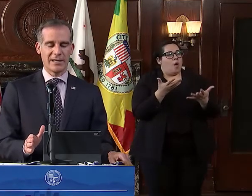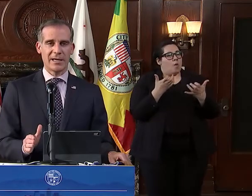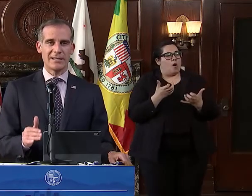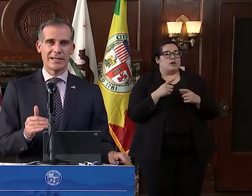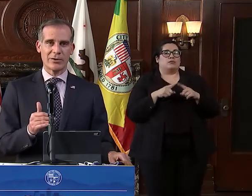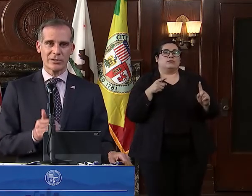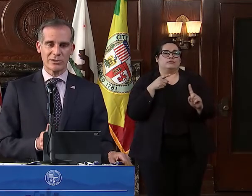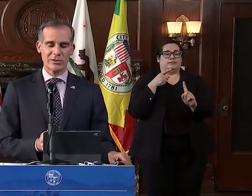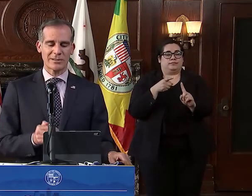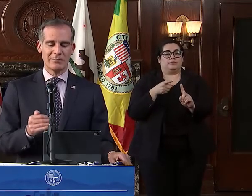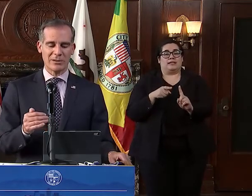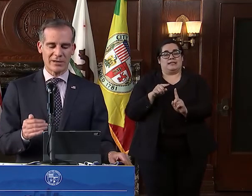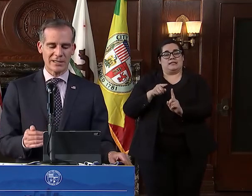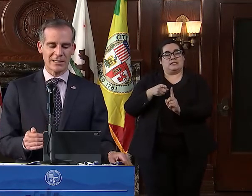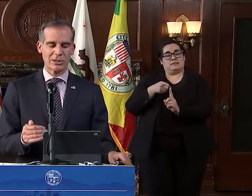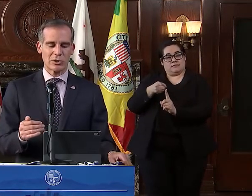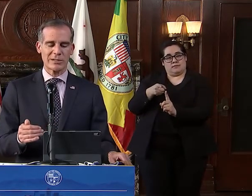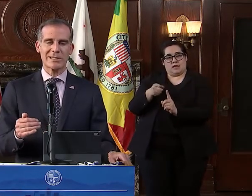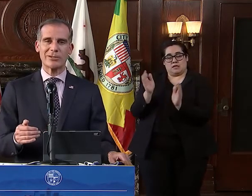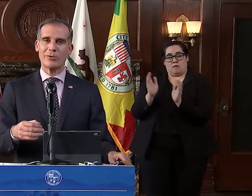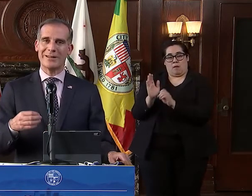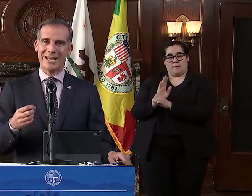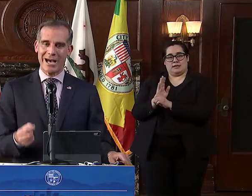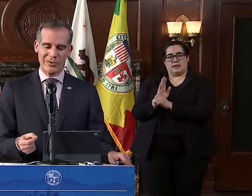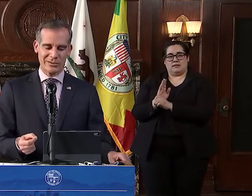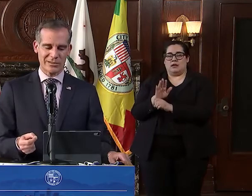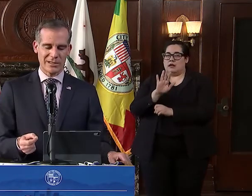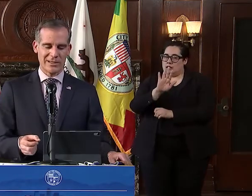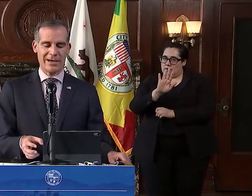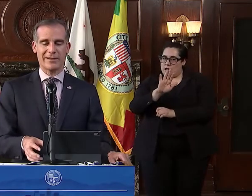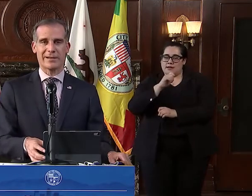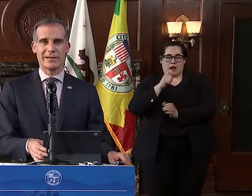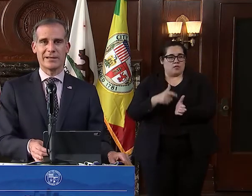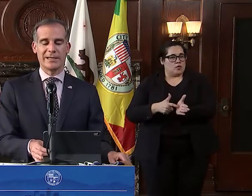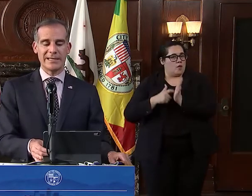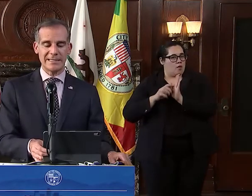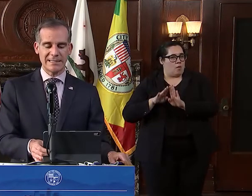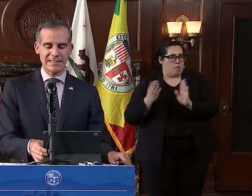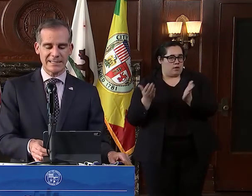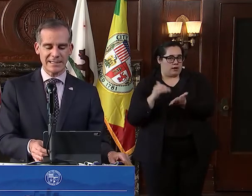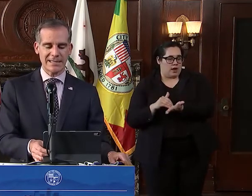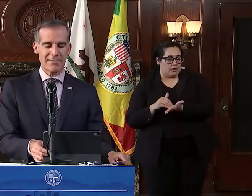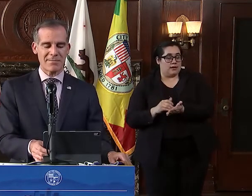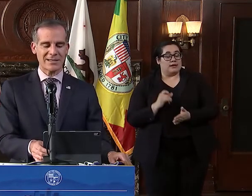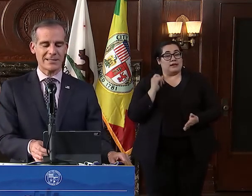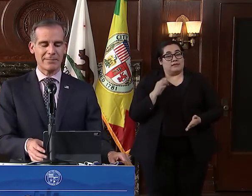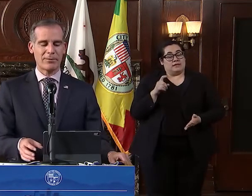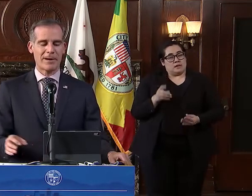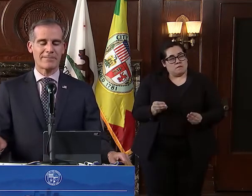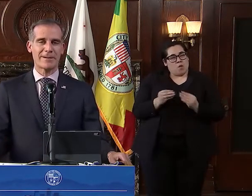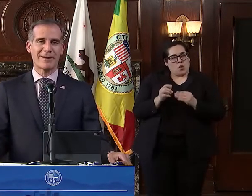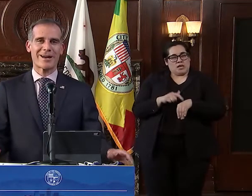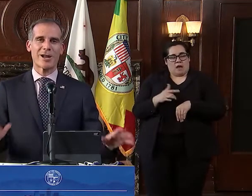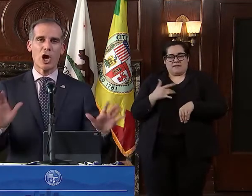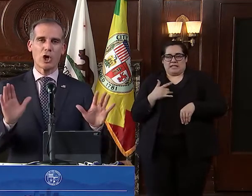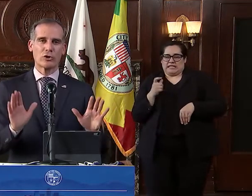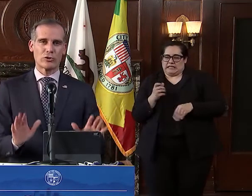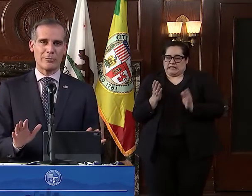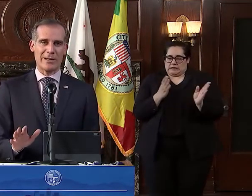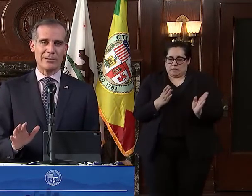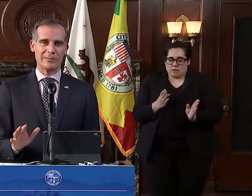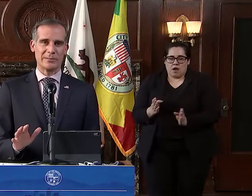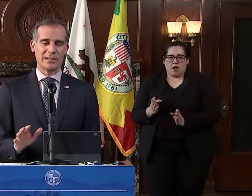clasificar, negocios minoristas no están obligados de abrir. Y si necesitan más tiempo para